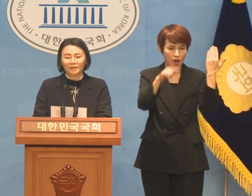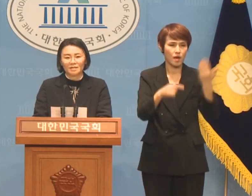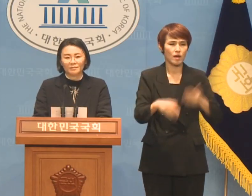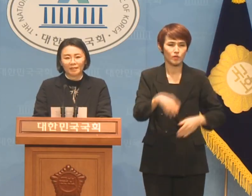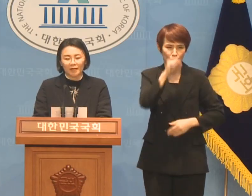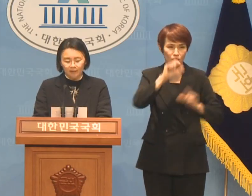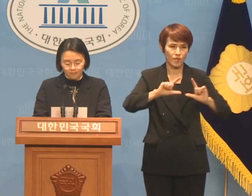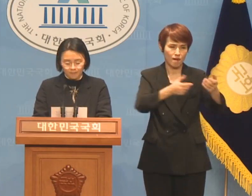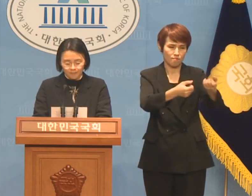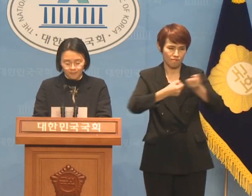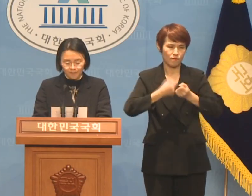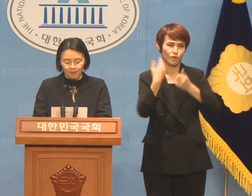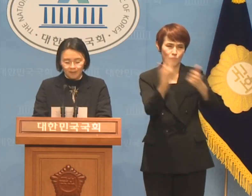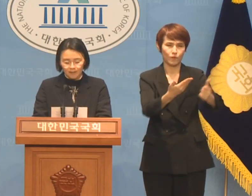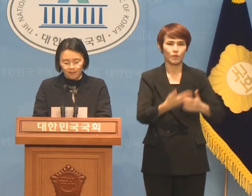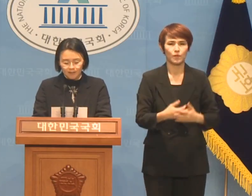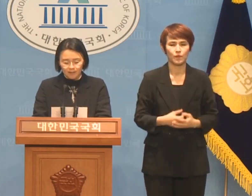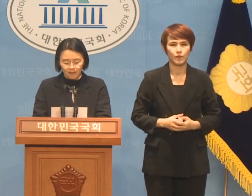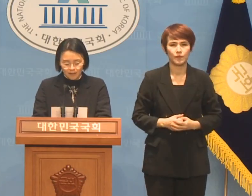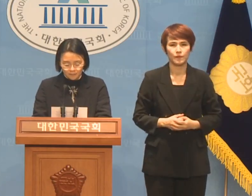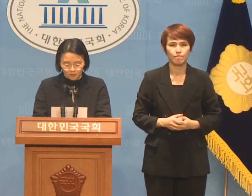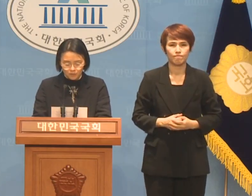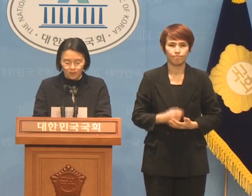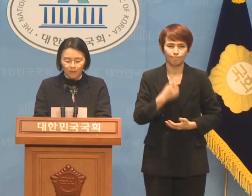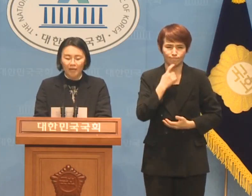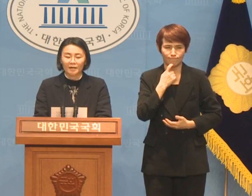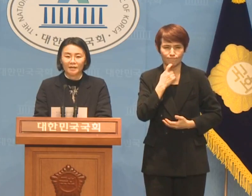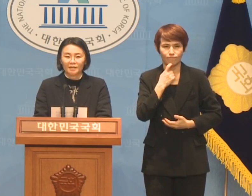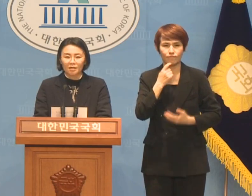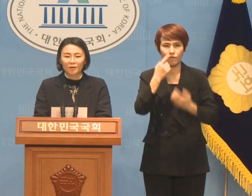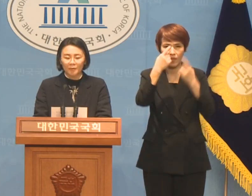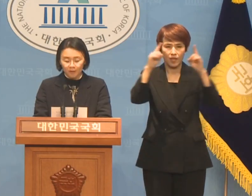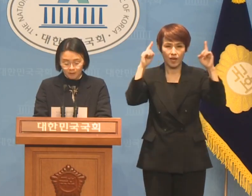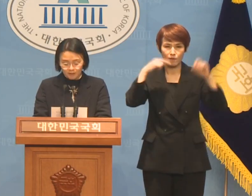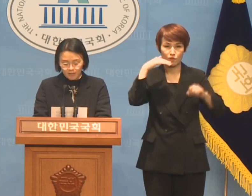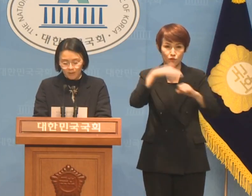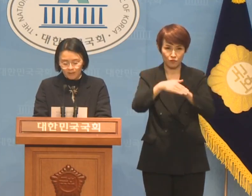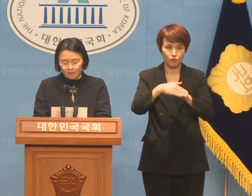앞당길 것입니다. 끝까지 대학 민주화와